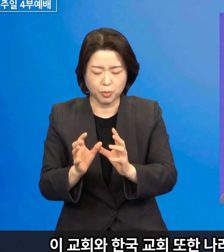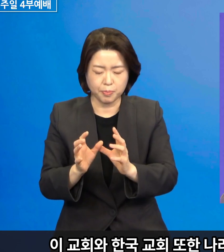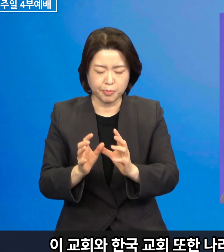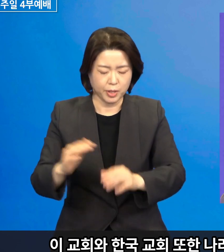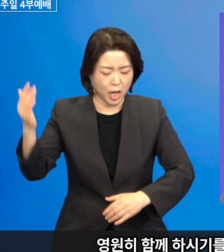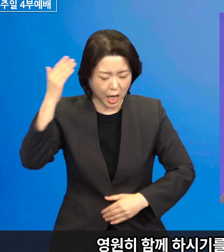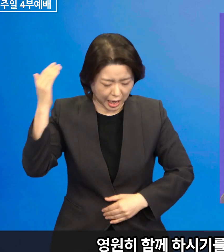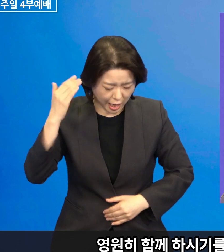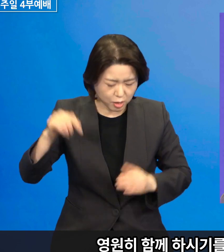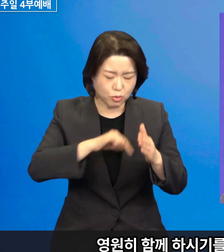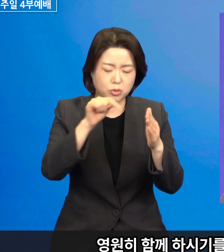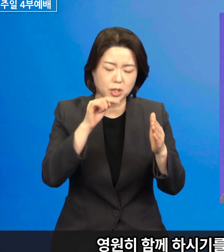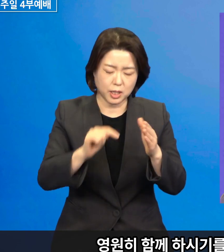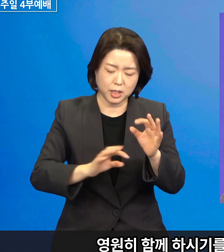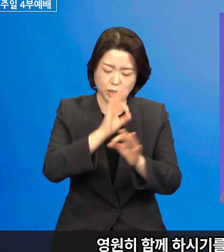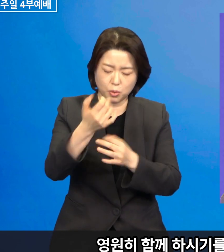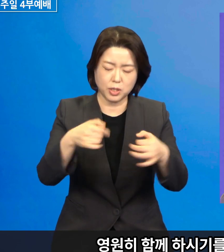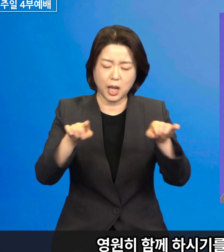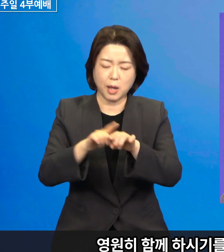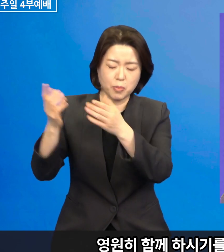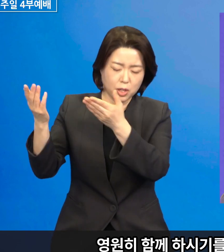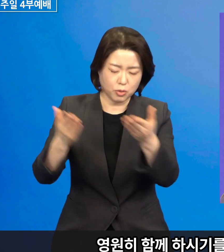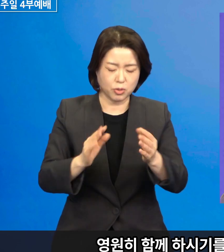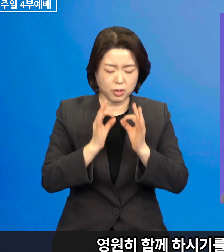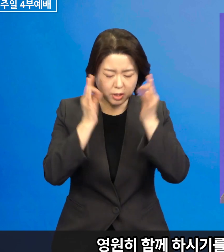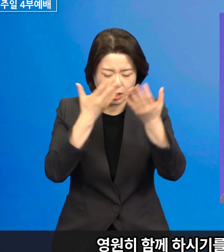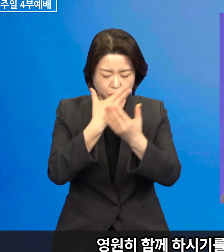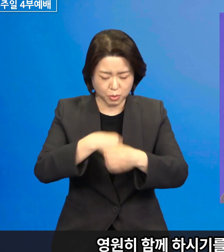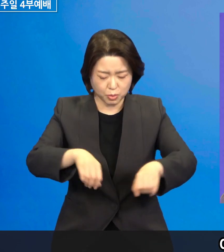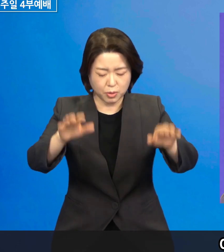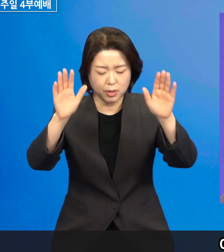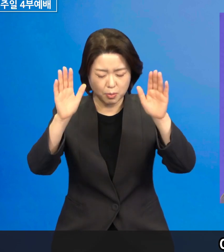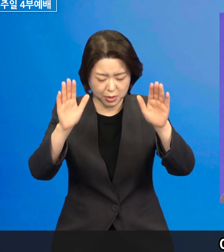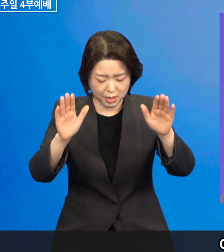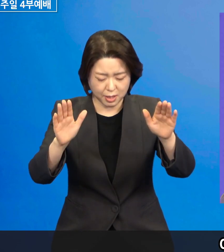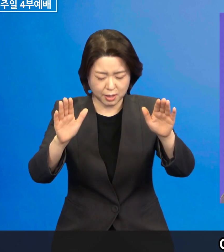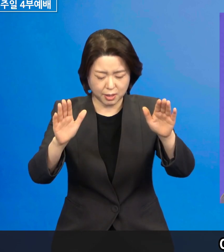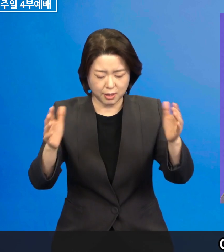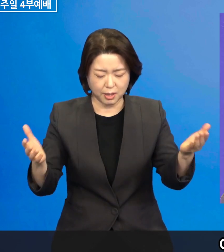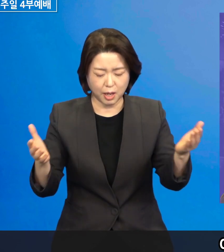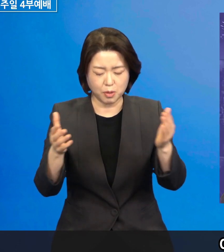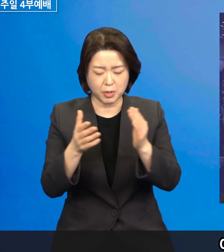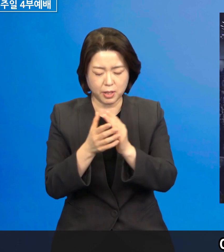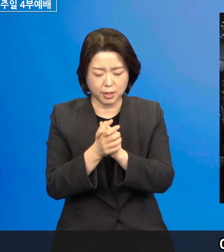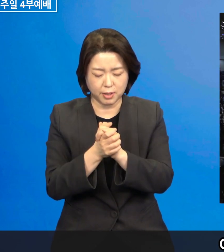대한민국 가운데 영원히 함께 하시기를 간절히 축원하옵나이다. 아멘.